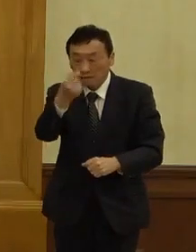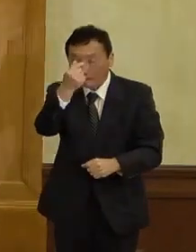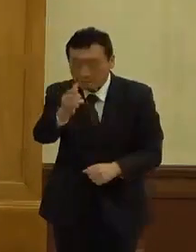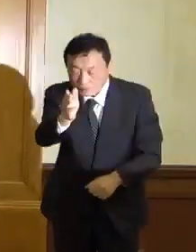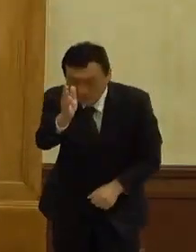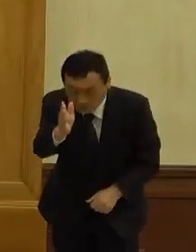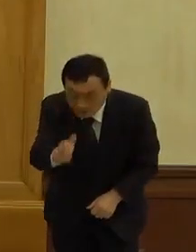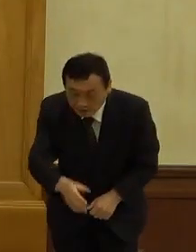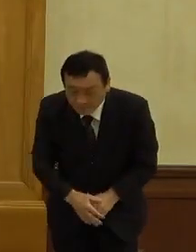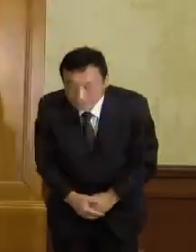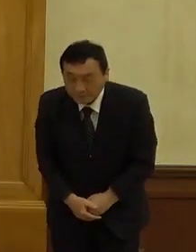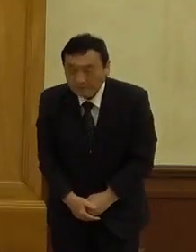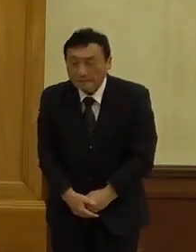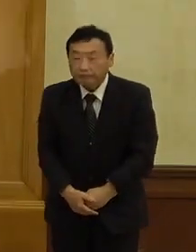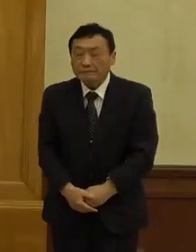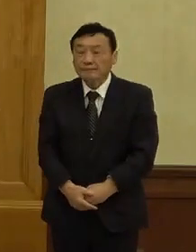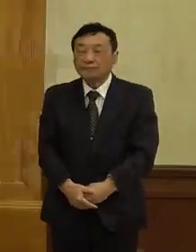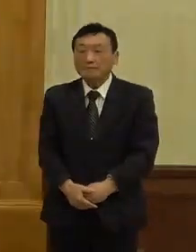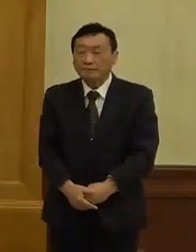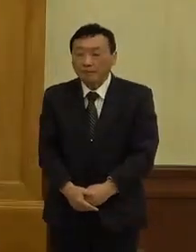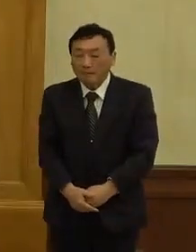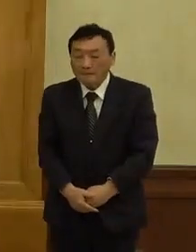ます。